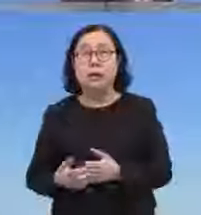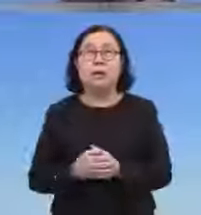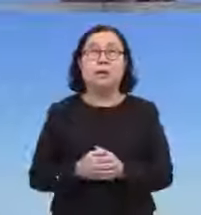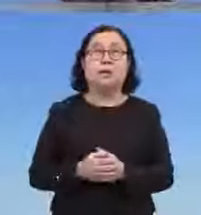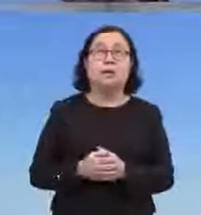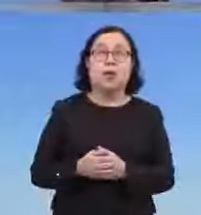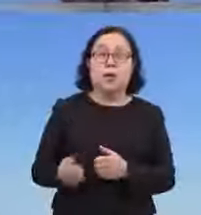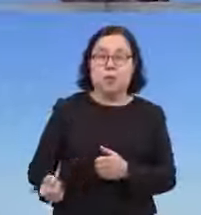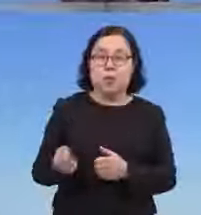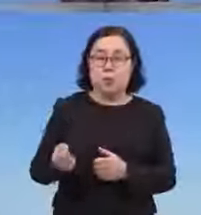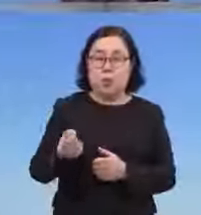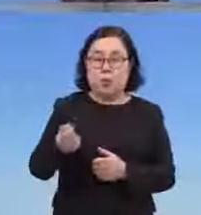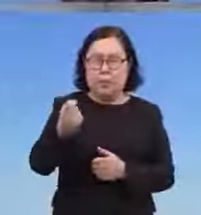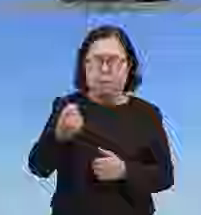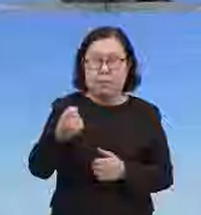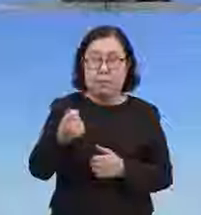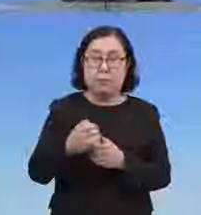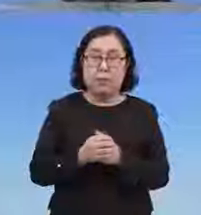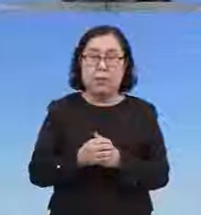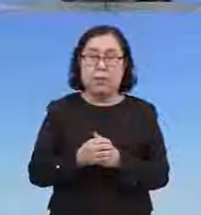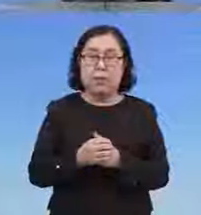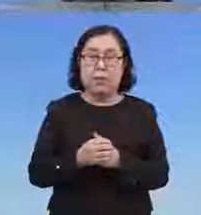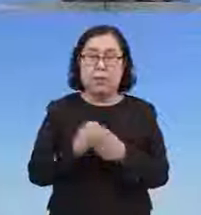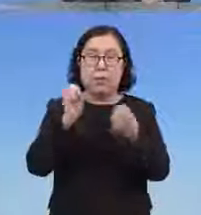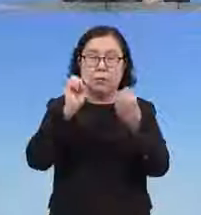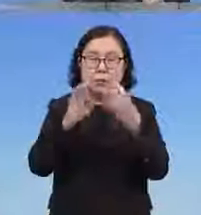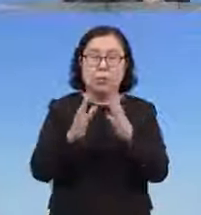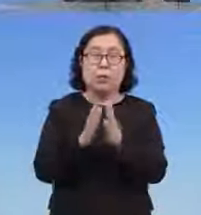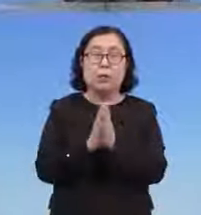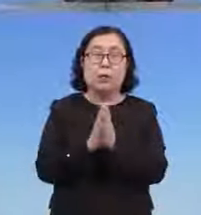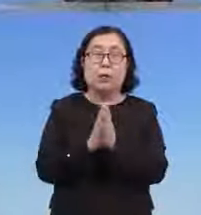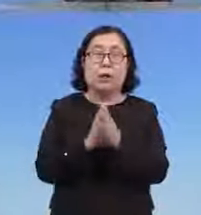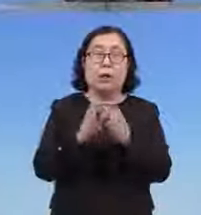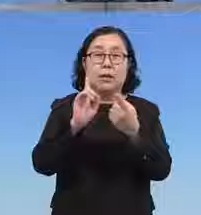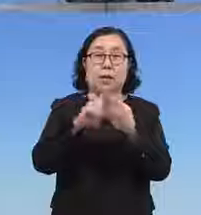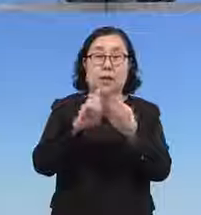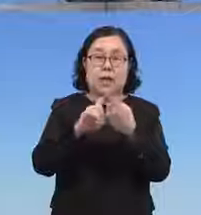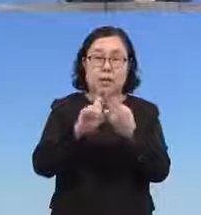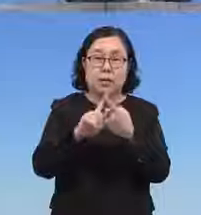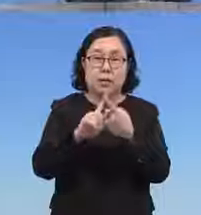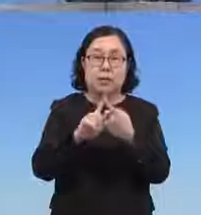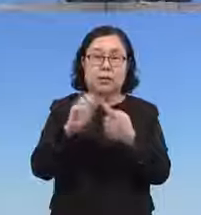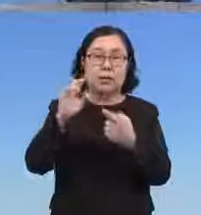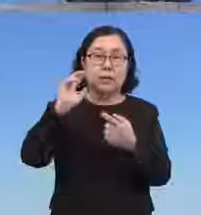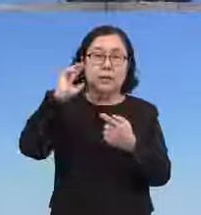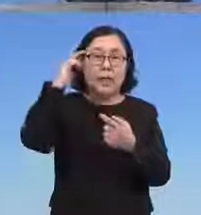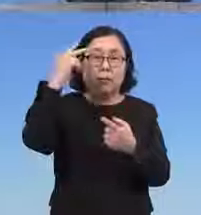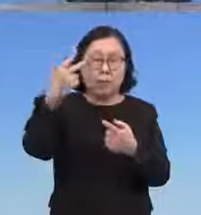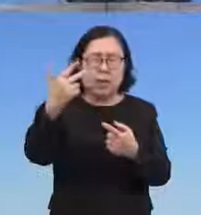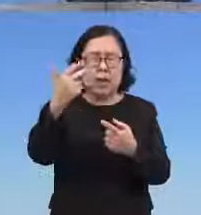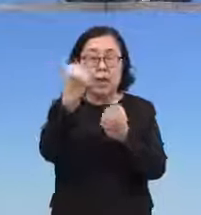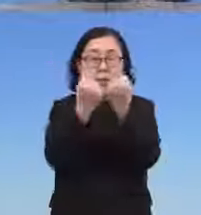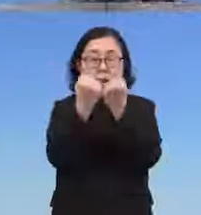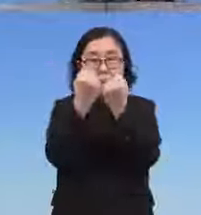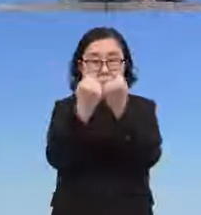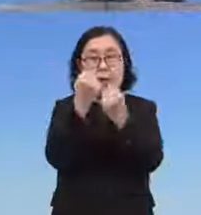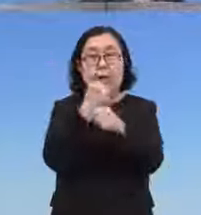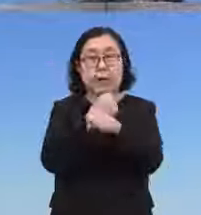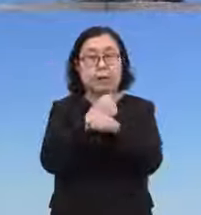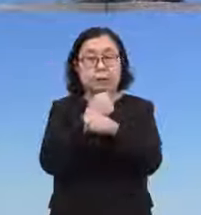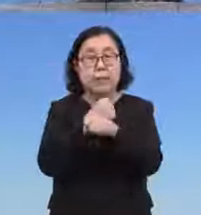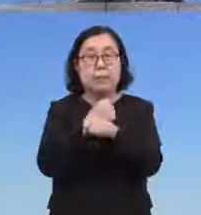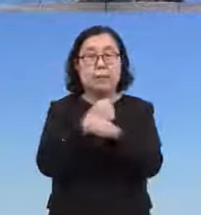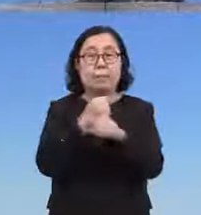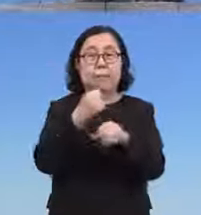예수님의 제자들이 단번에 그 부르심 앞에 어떻게 단번에 순종했는가는 제가 다음 시간에 설명을 드리기로 하고 말씀을